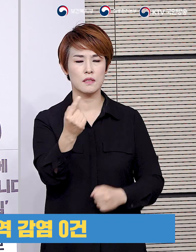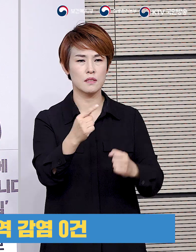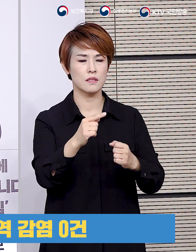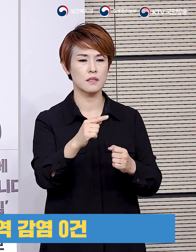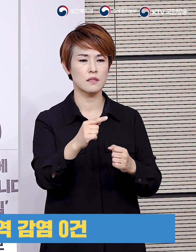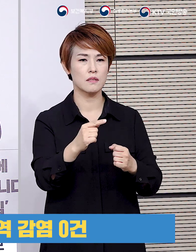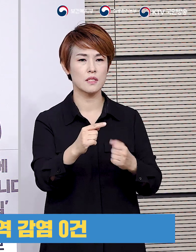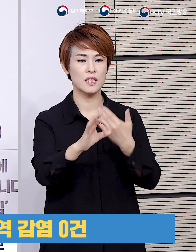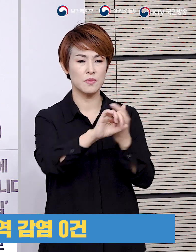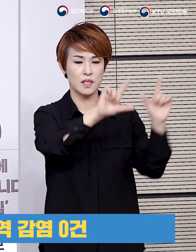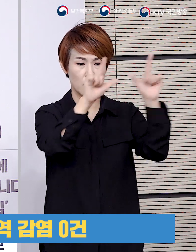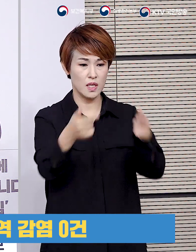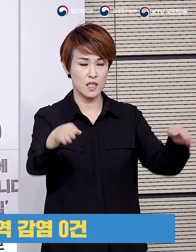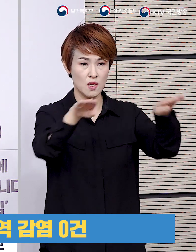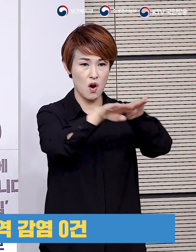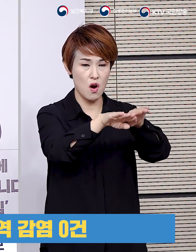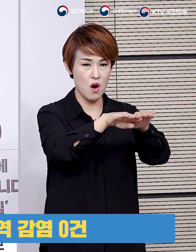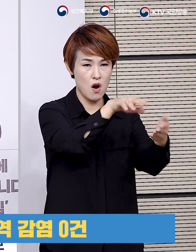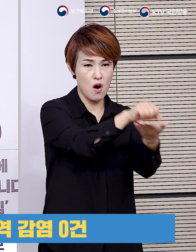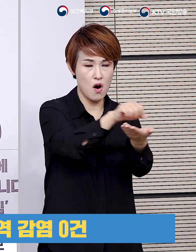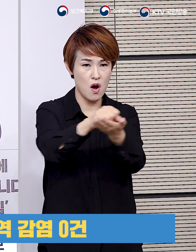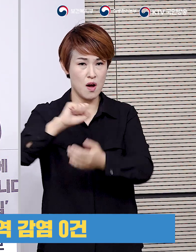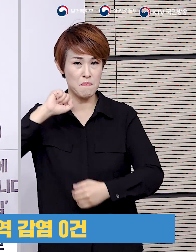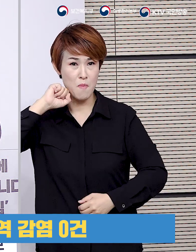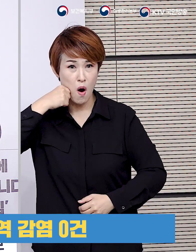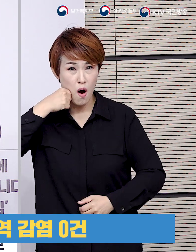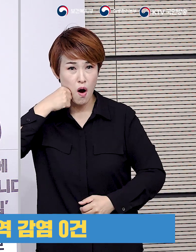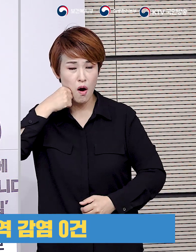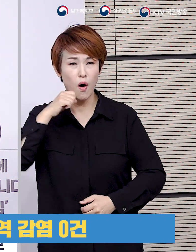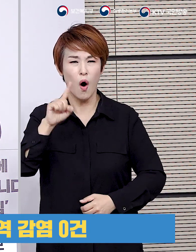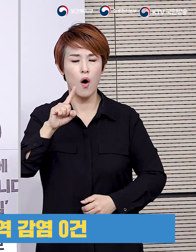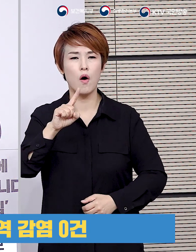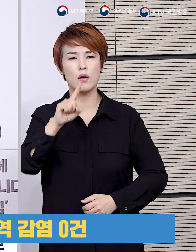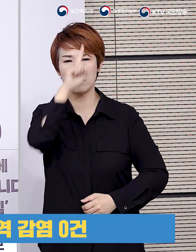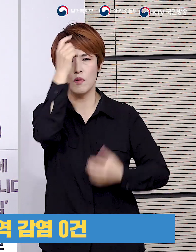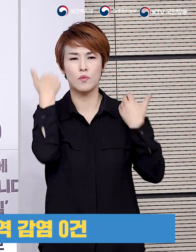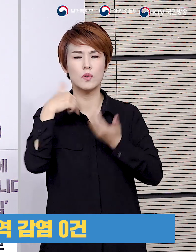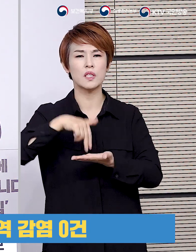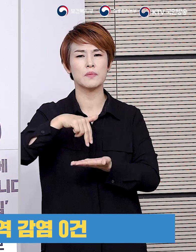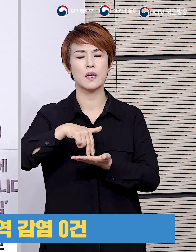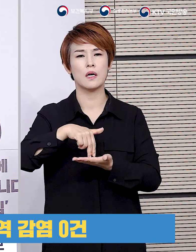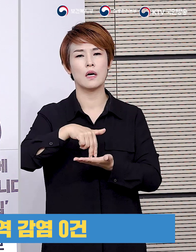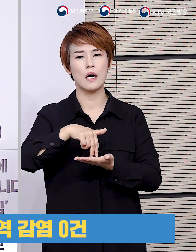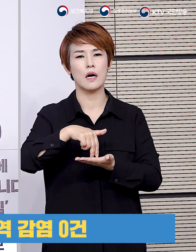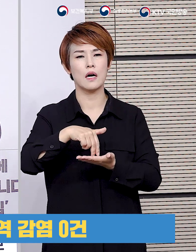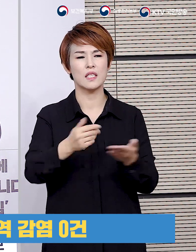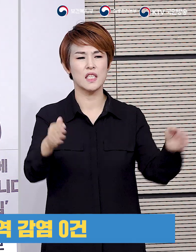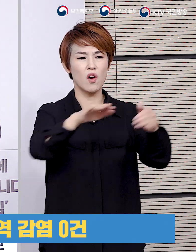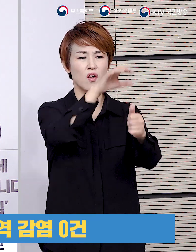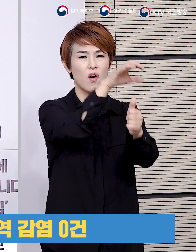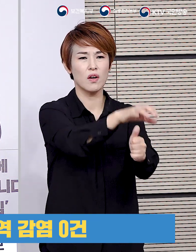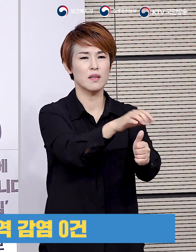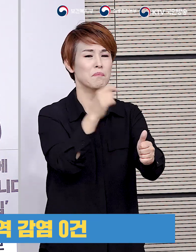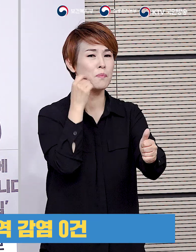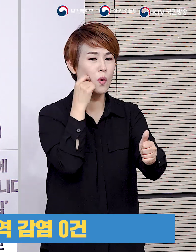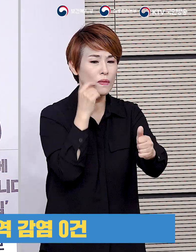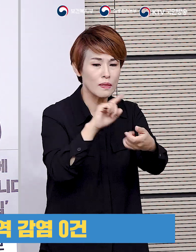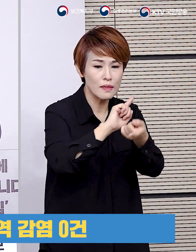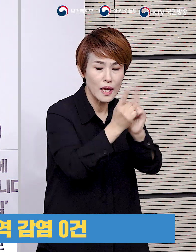적기에 이러한 시설을 저희가 확보하지 못한다면 방역 당국으로서는 불가피하게 이러한 시설 격리가